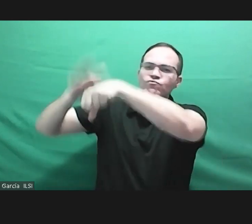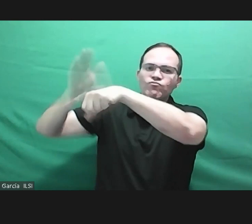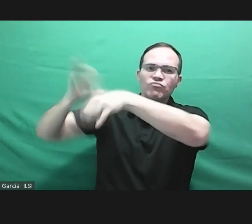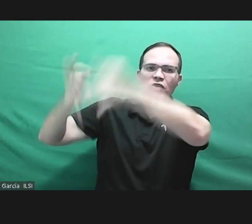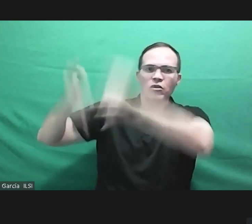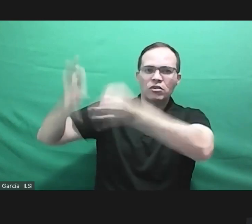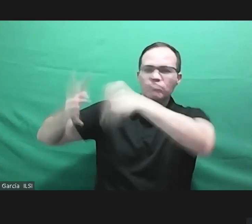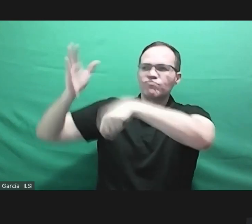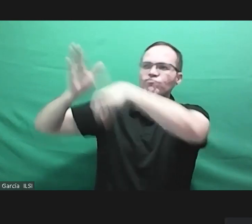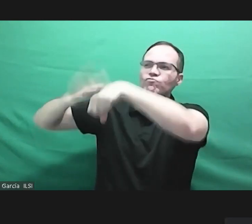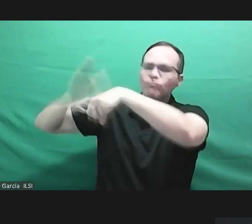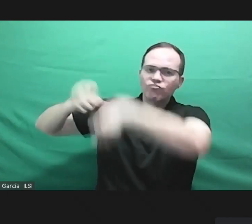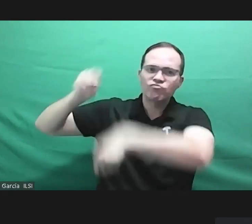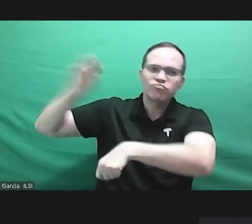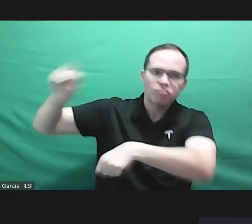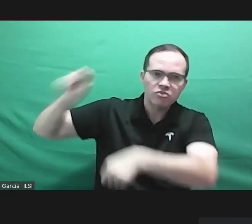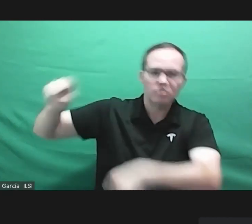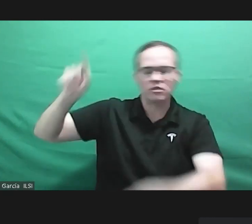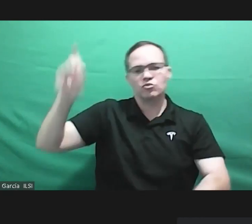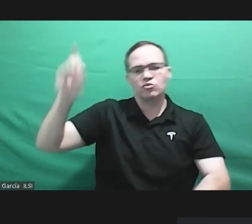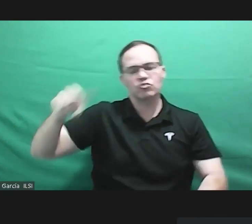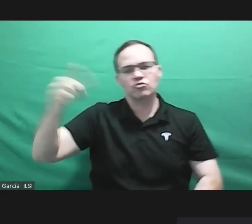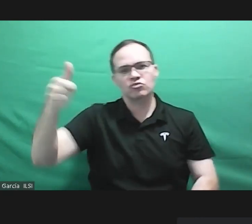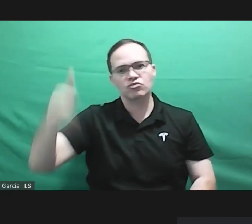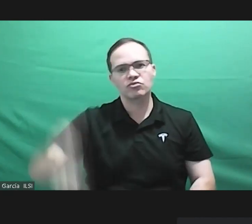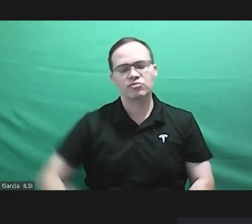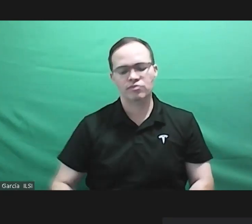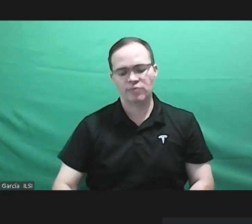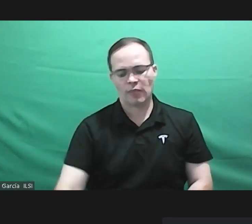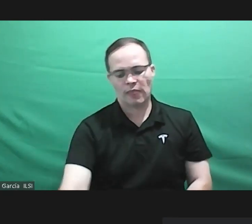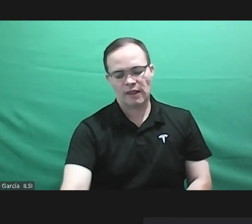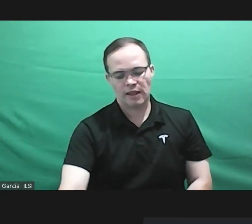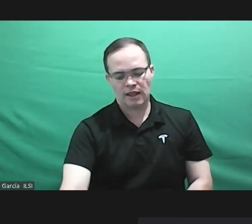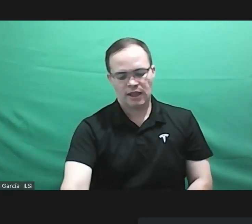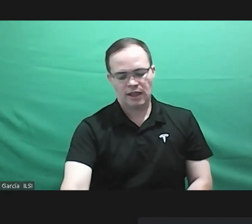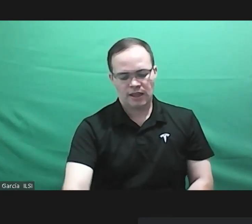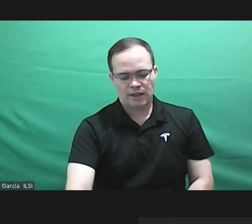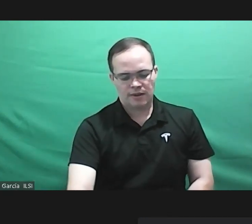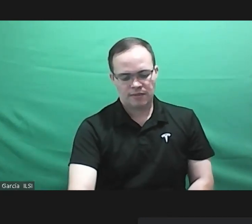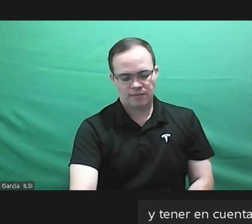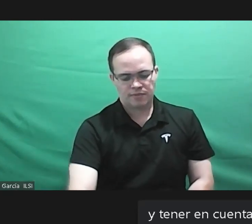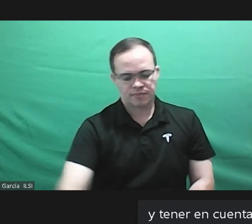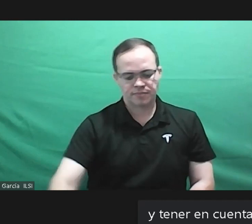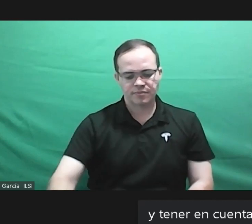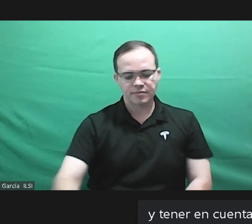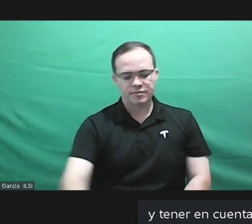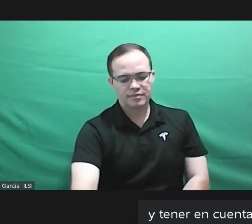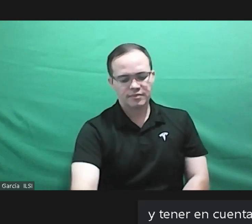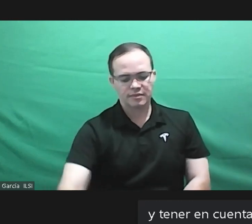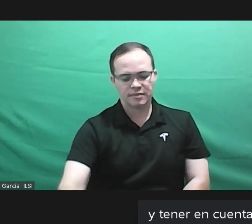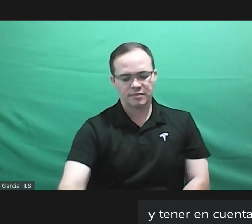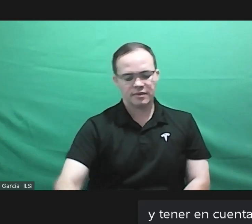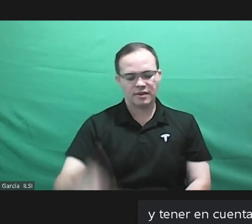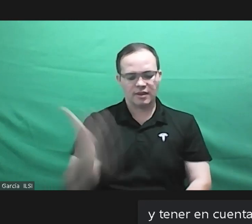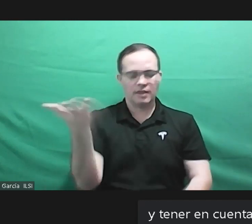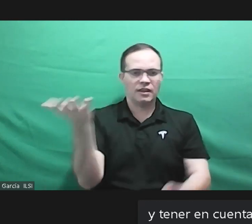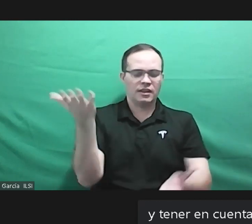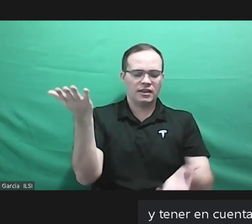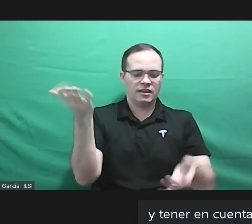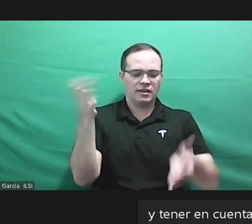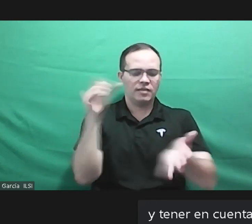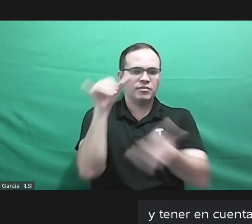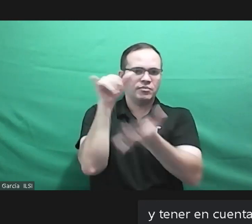producir esa información. Así que es básicamente eso lo que les quería comentar. O sea, tenemos